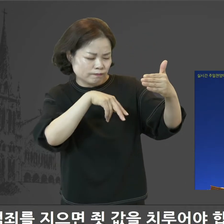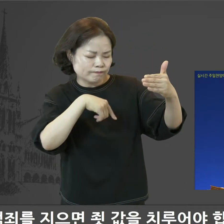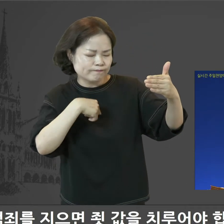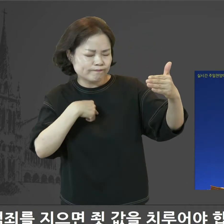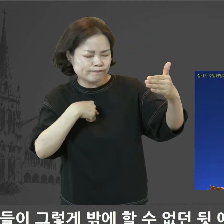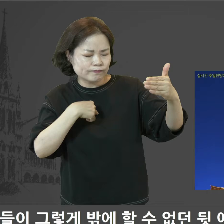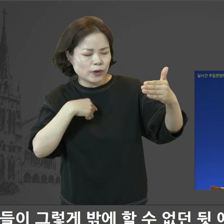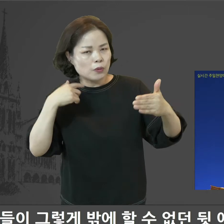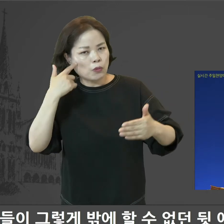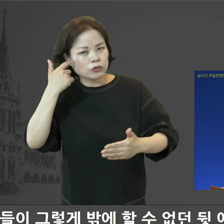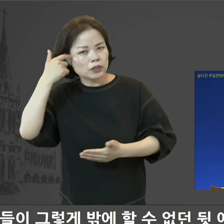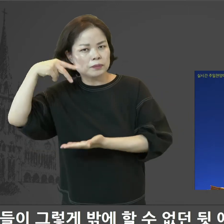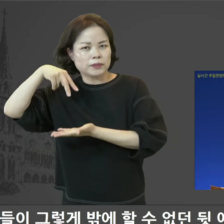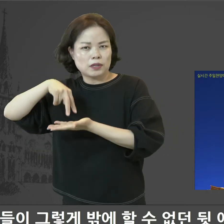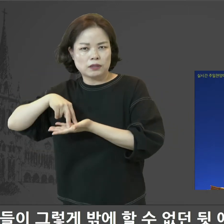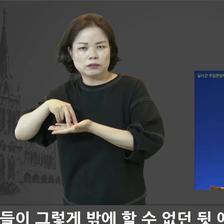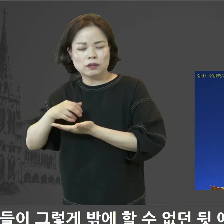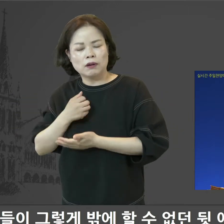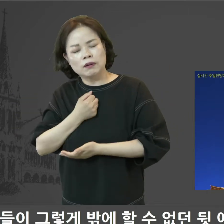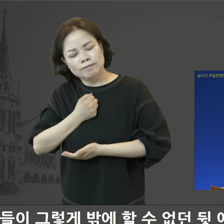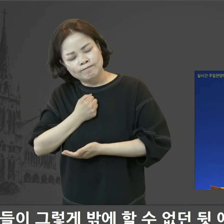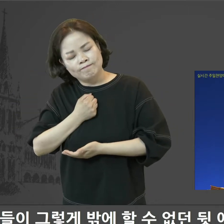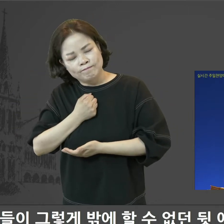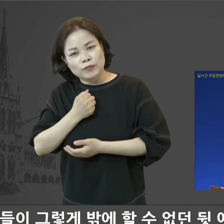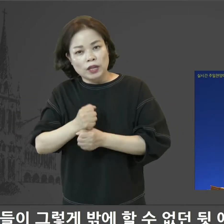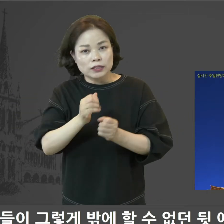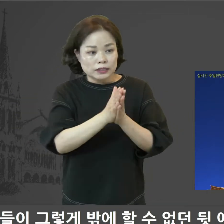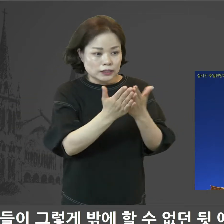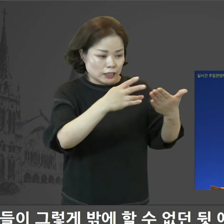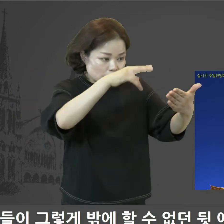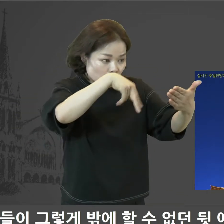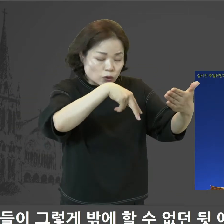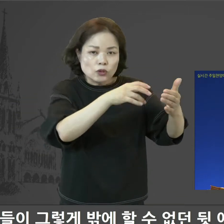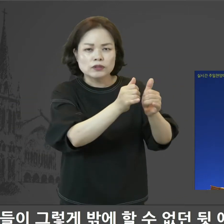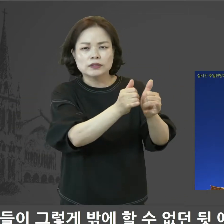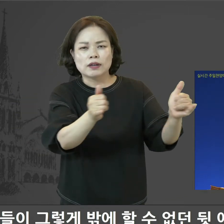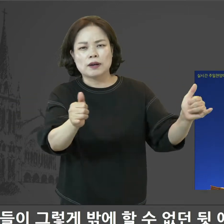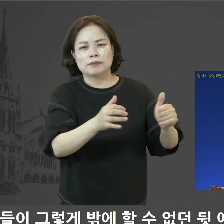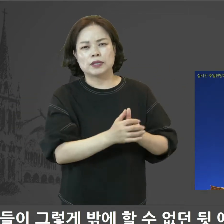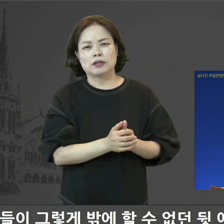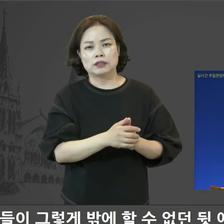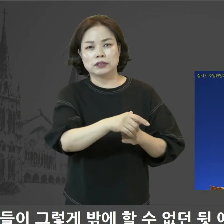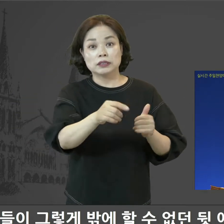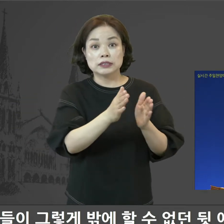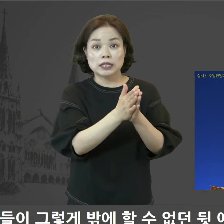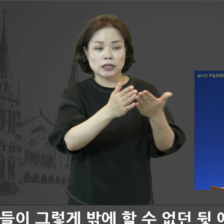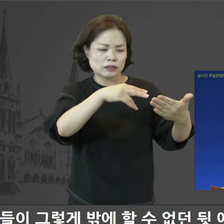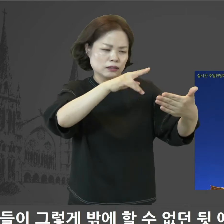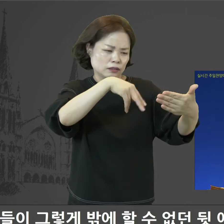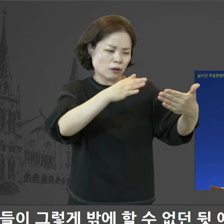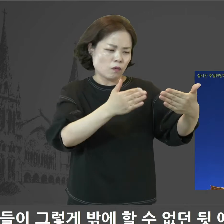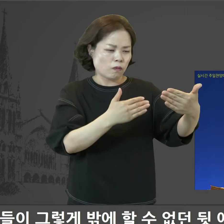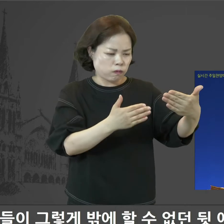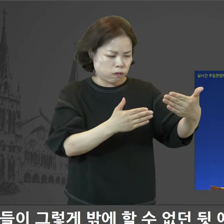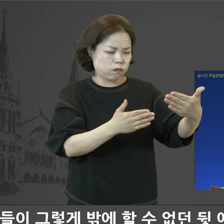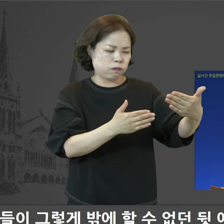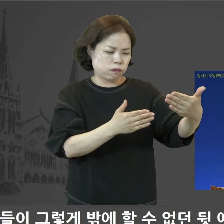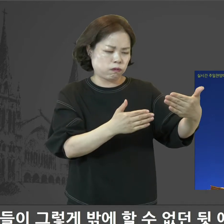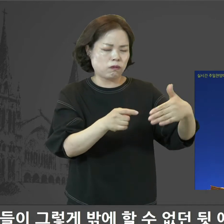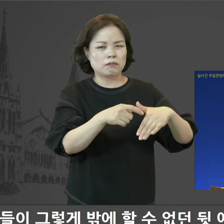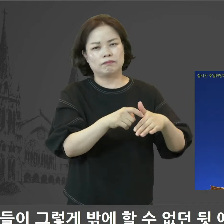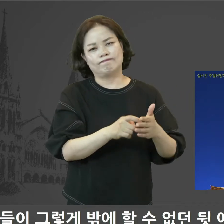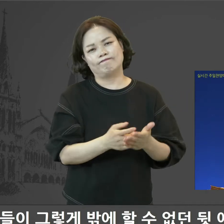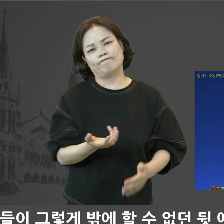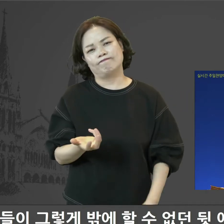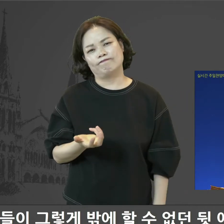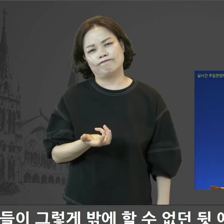했습니다. 그리고 많은 저자들, 그 책을 읽었던 사람들이 그 책을 읽고 마음이 많이